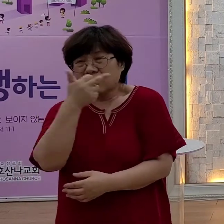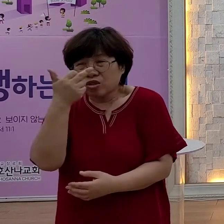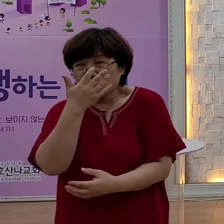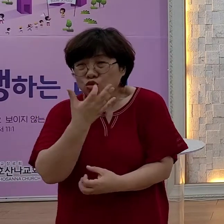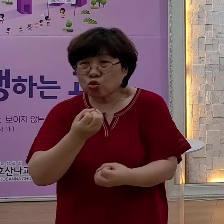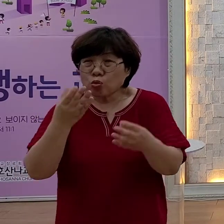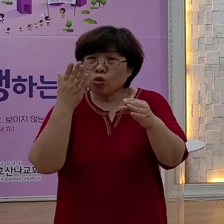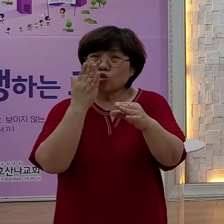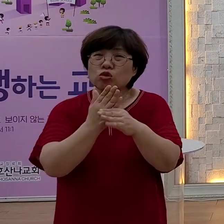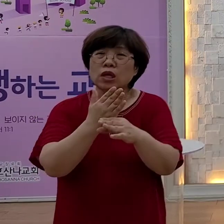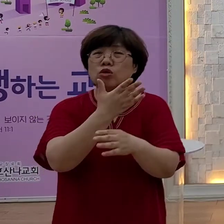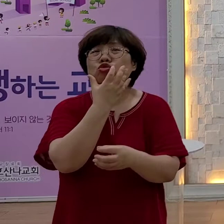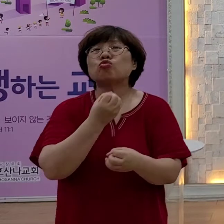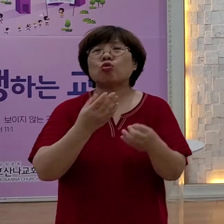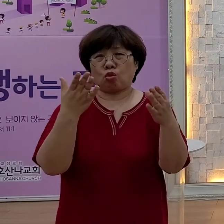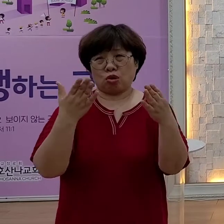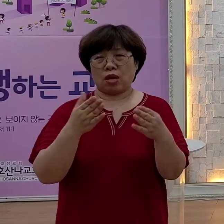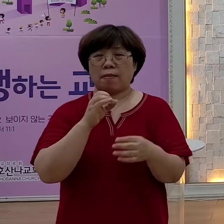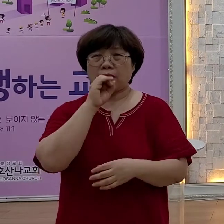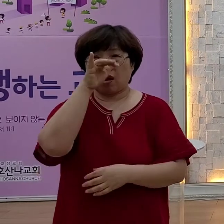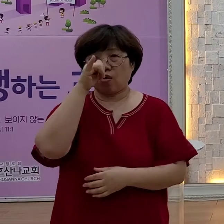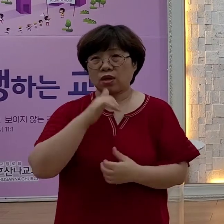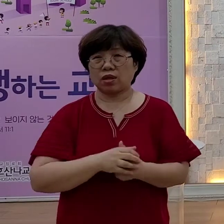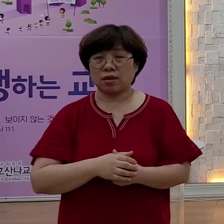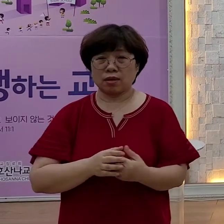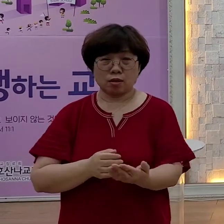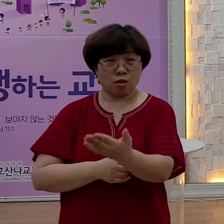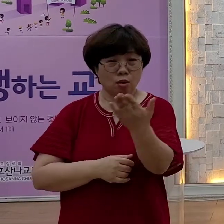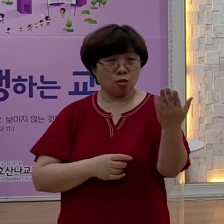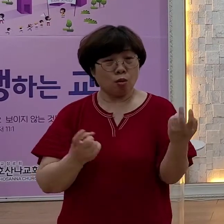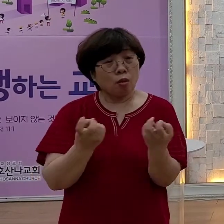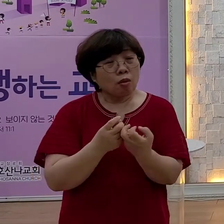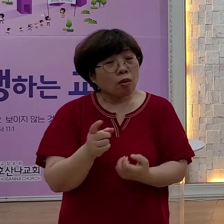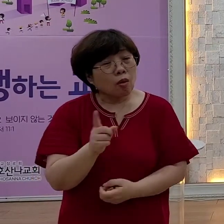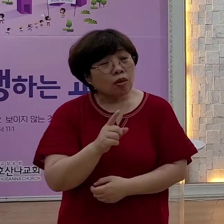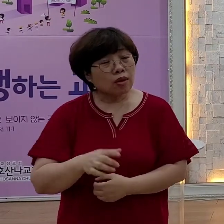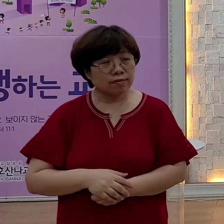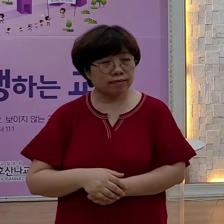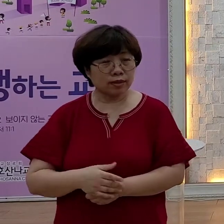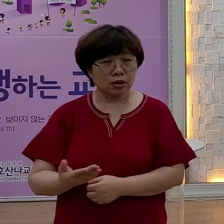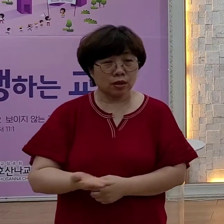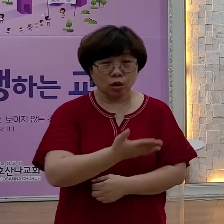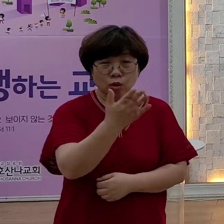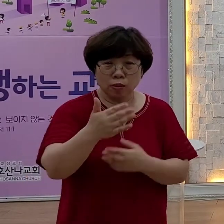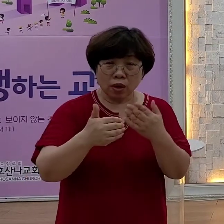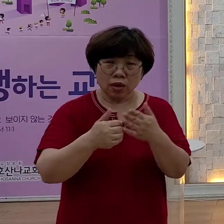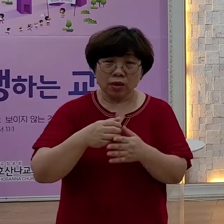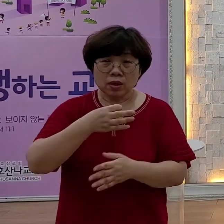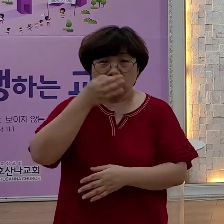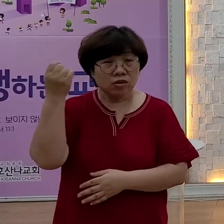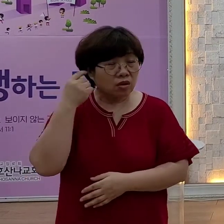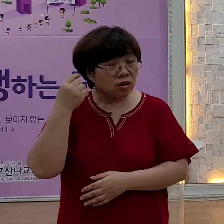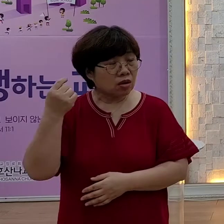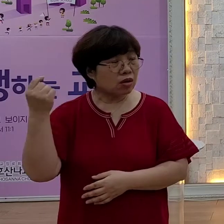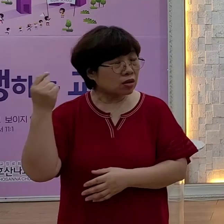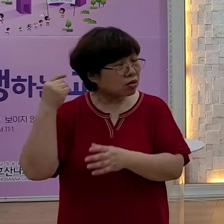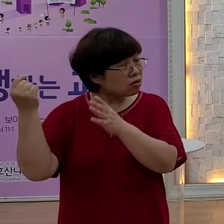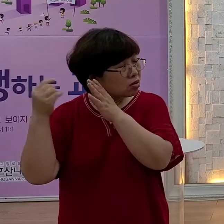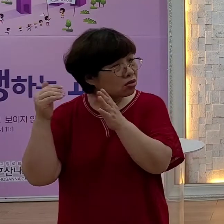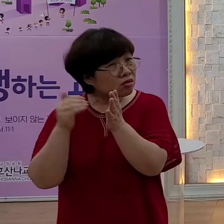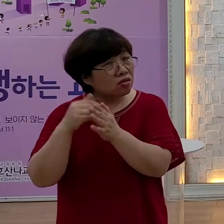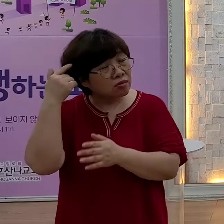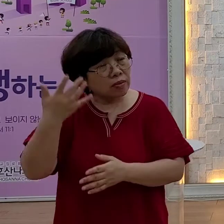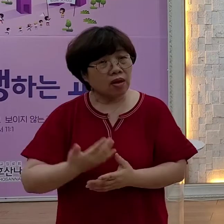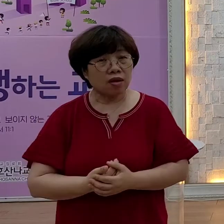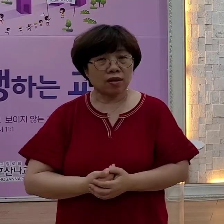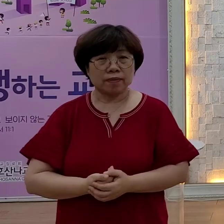중에 축복이다라는 사실이죠. 여러분 어떠세요? 여러분은 하나님의 음성이 들리십니까? 저는 우리